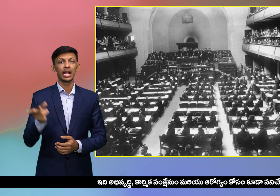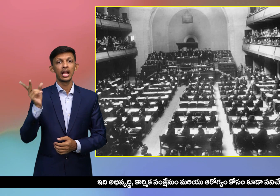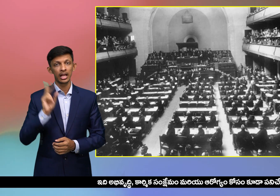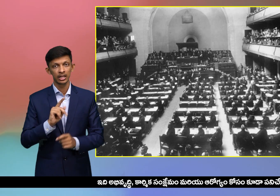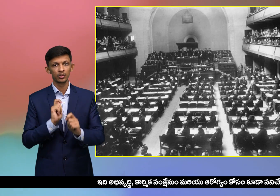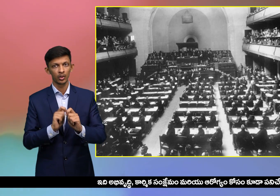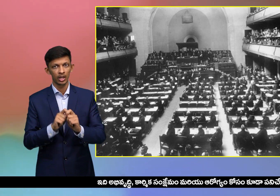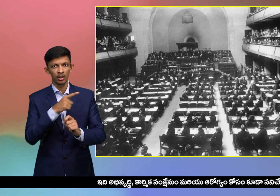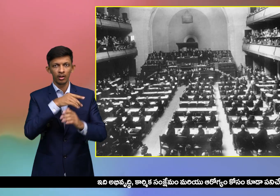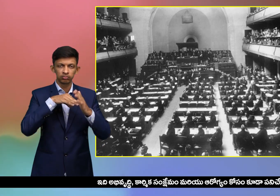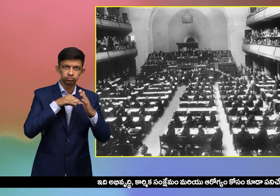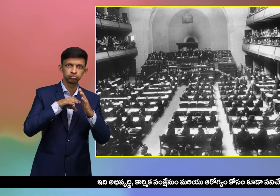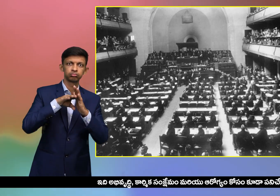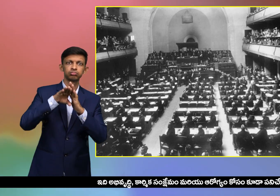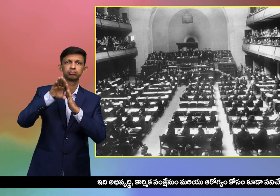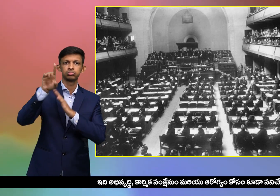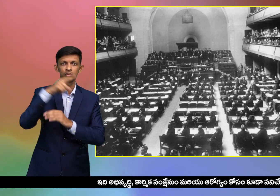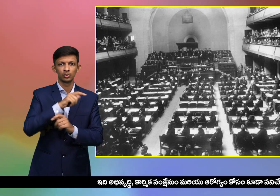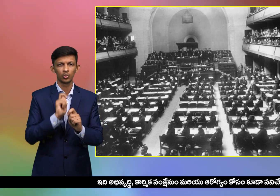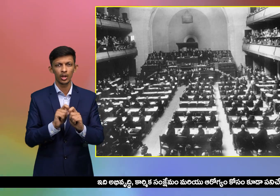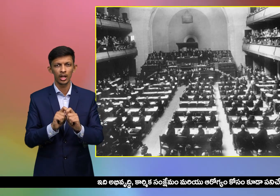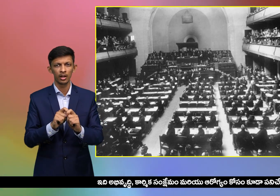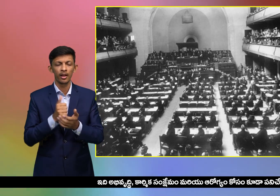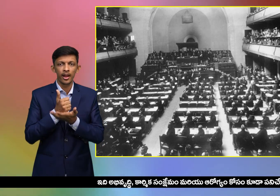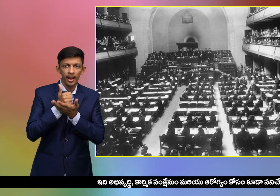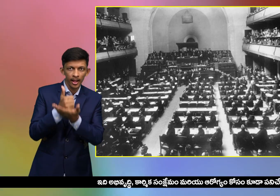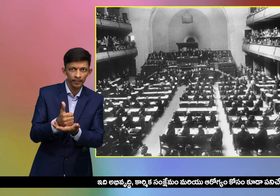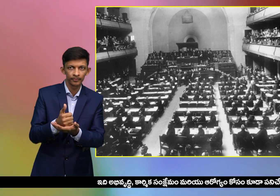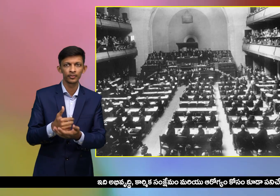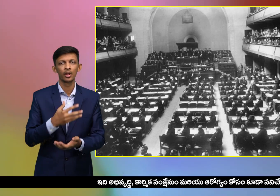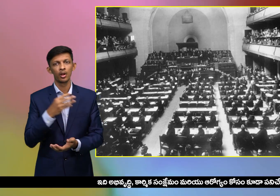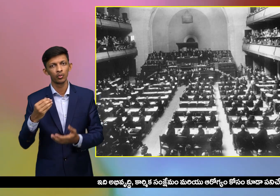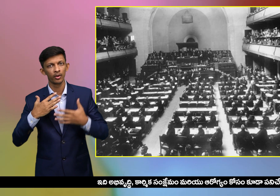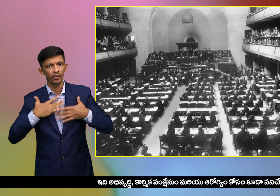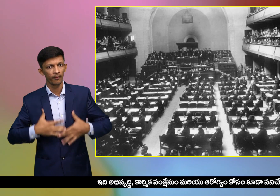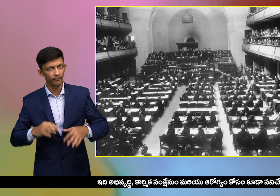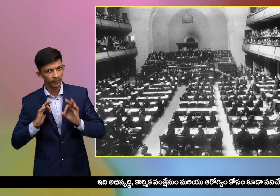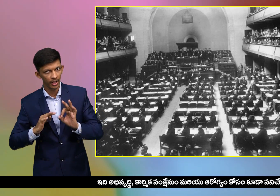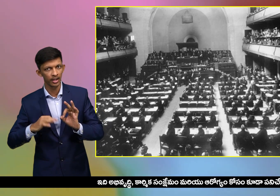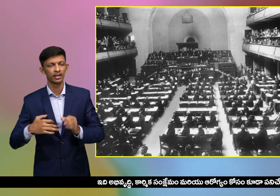ఇది అభివృద్ధి, కార్మిక సంక్షేమం మరియు ఆరోగ్యం కోసం కూడా పనిచేసింది.